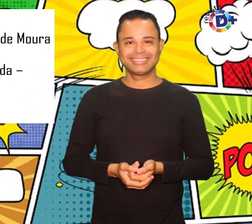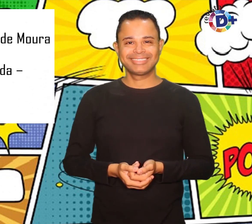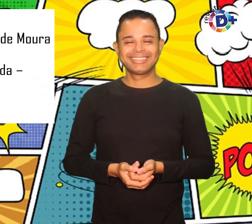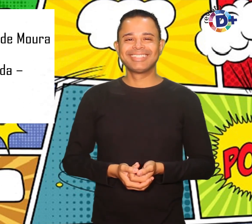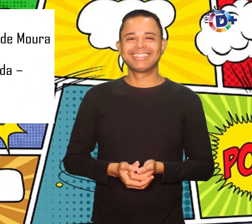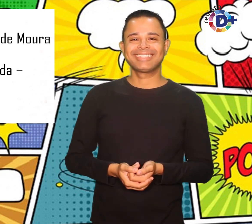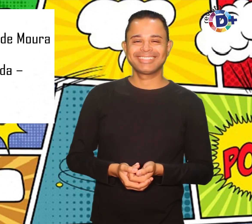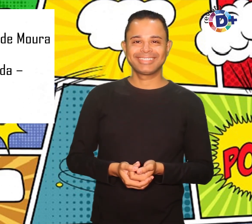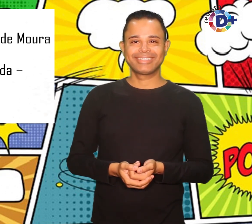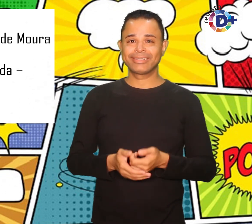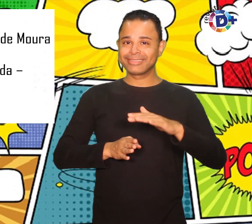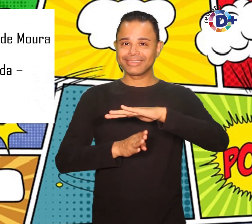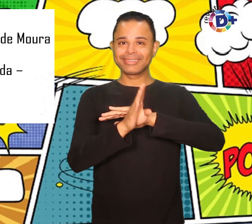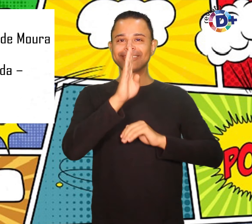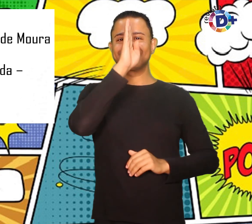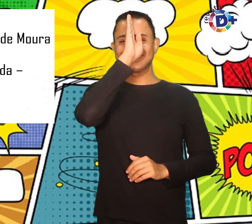paulo entrada gratuita